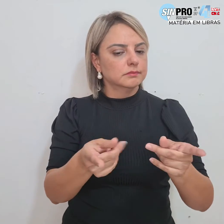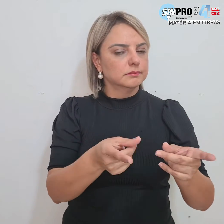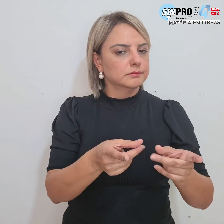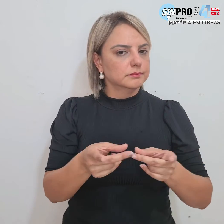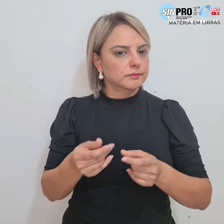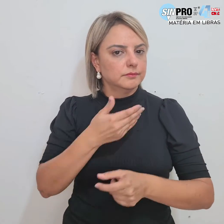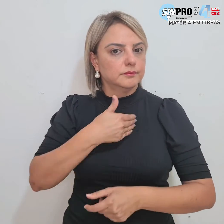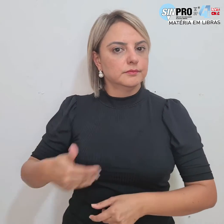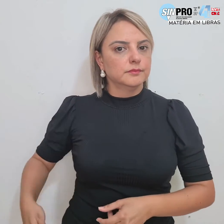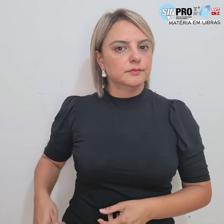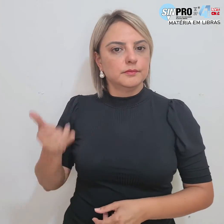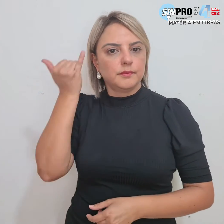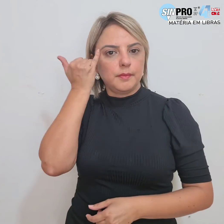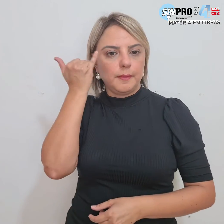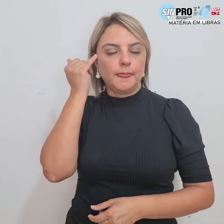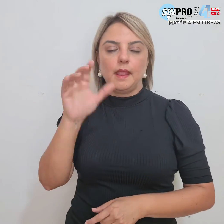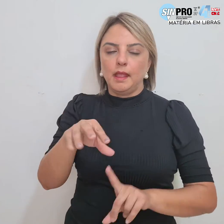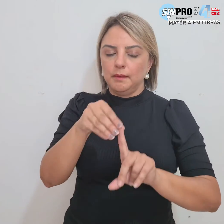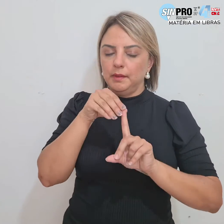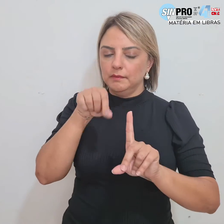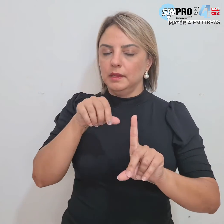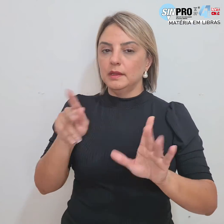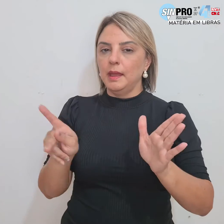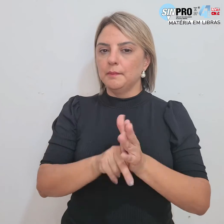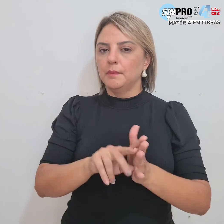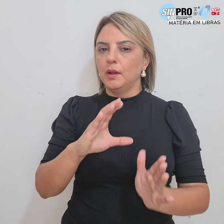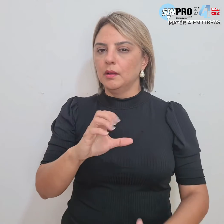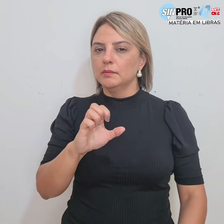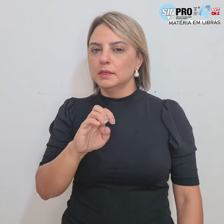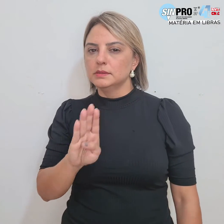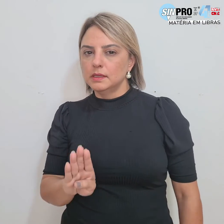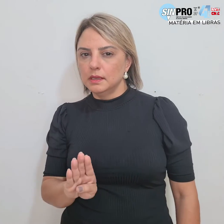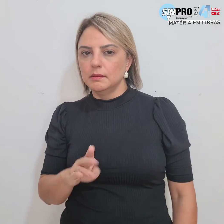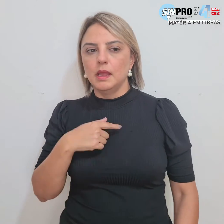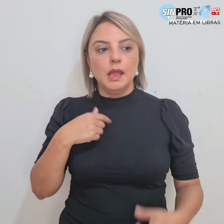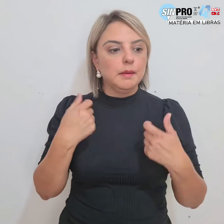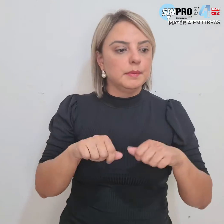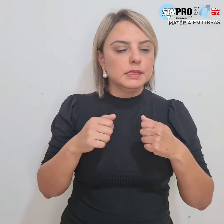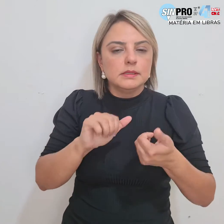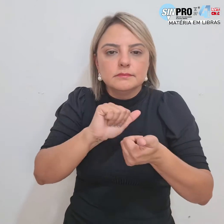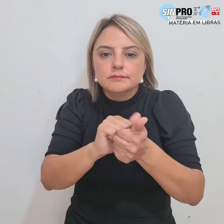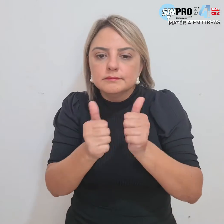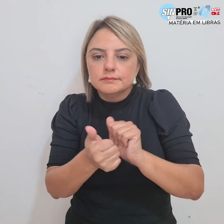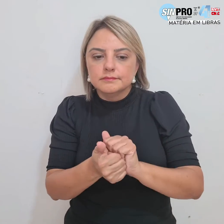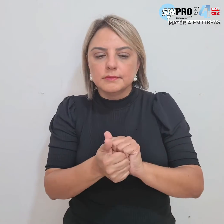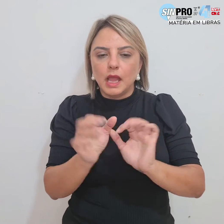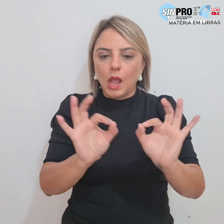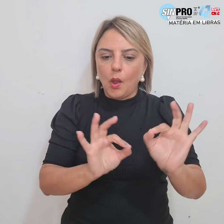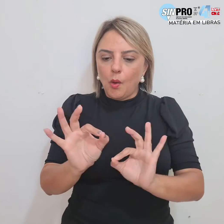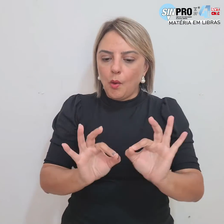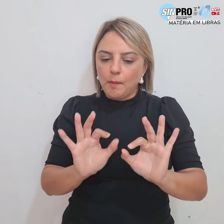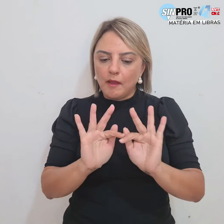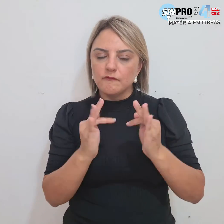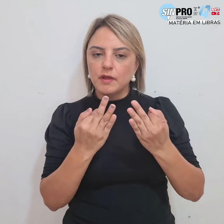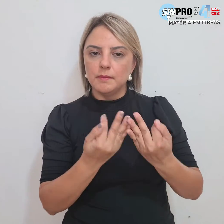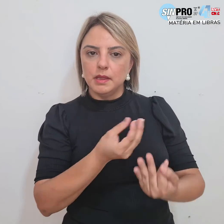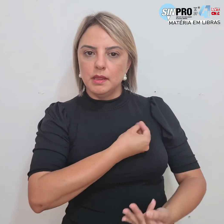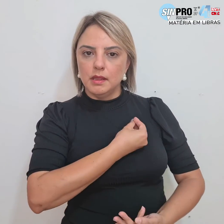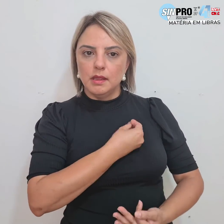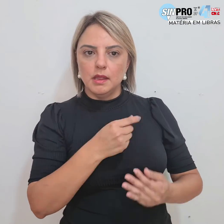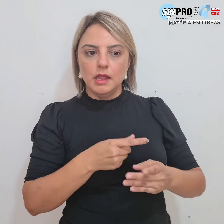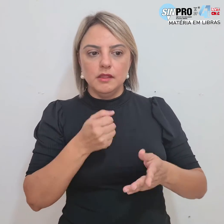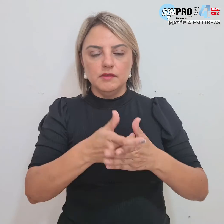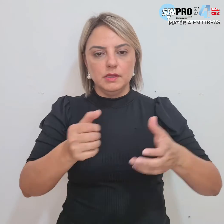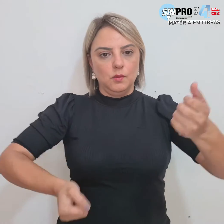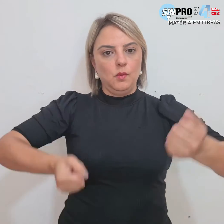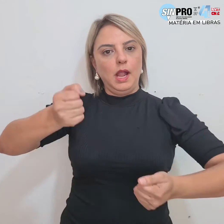autorizado a sua venda, o governo ibanês prefere vender a própria SEB. É como se você precisasse ajustar a vida financeira de sua